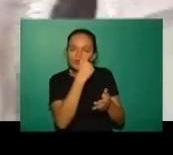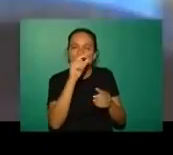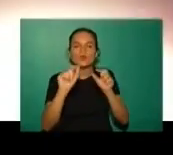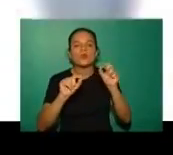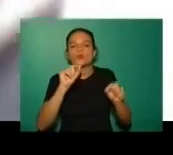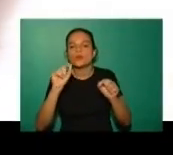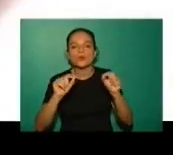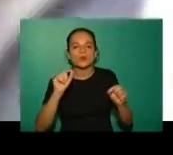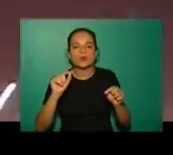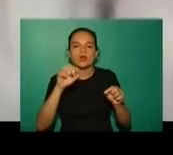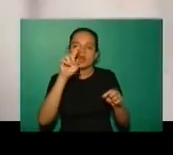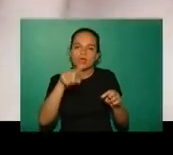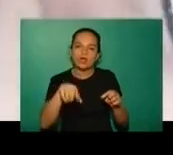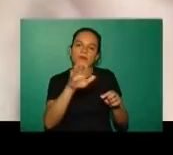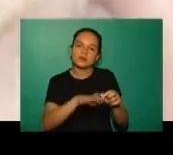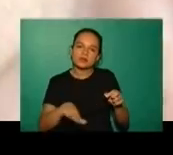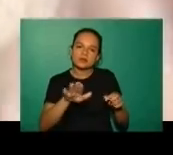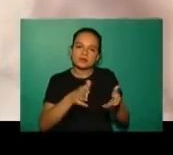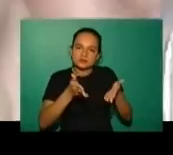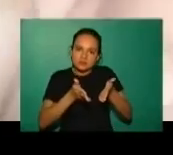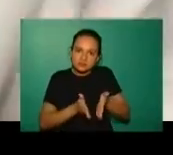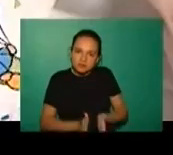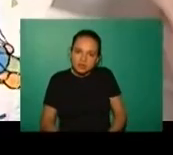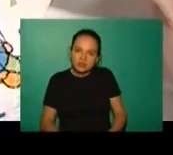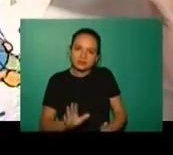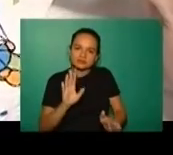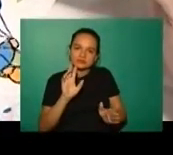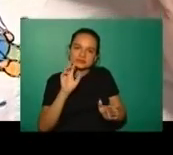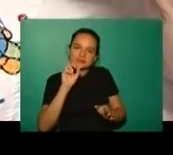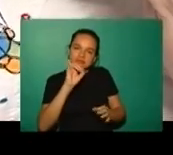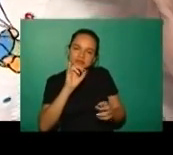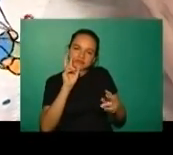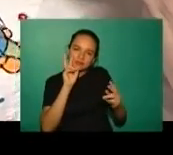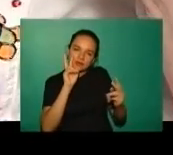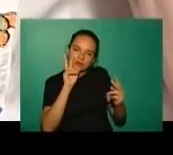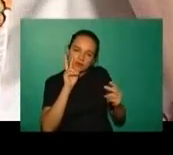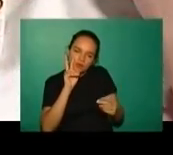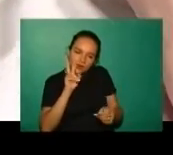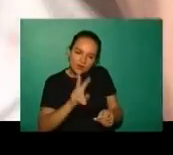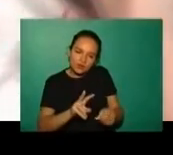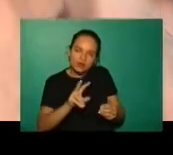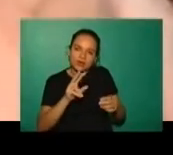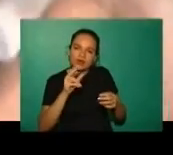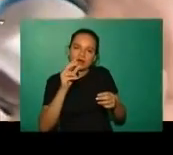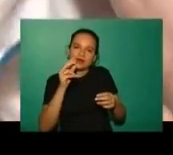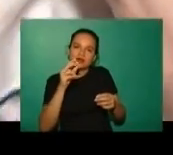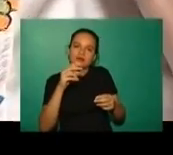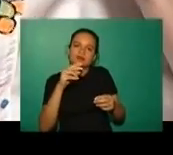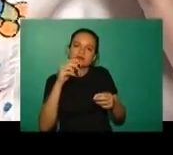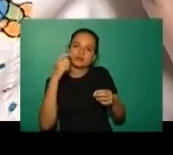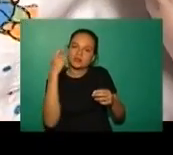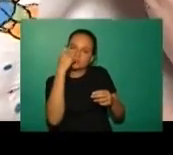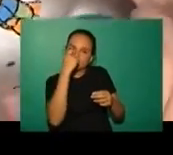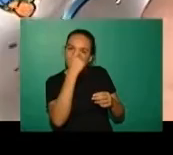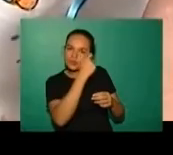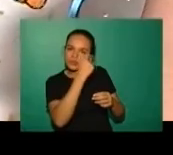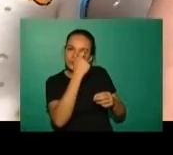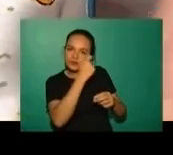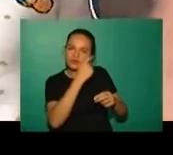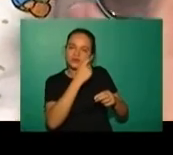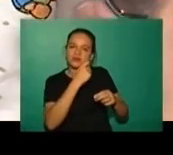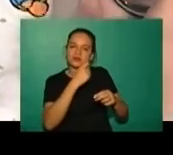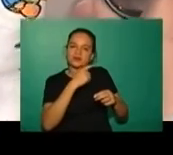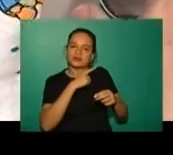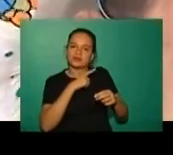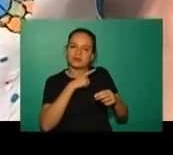O que é isso? É uma criança que nasce, se você olhando os olhinhos dela com um aparelho que é um